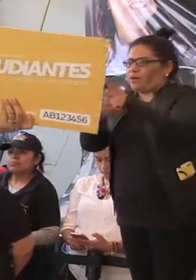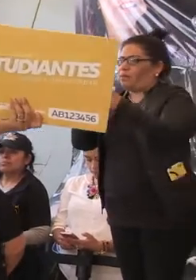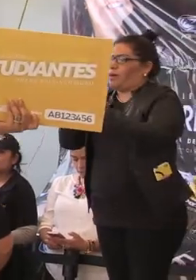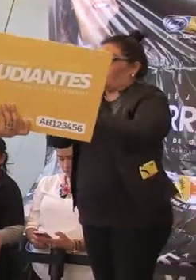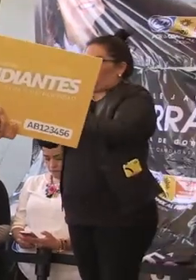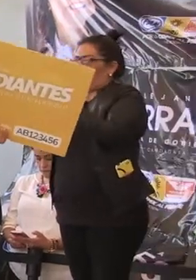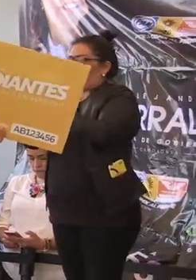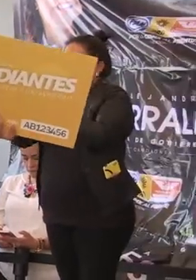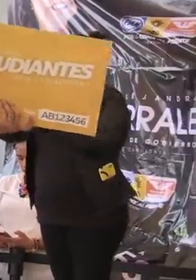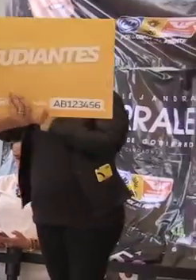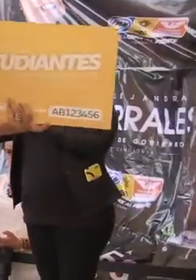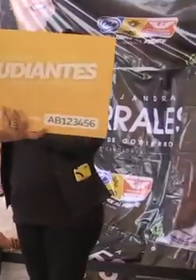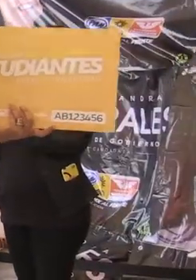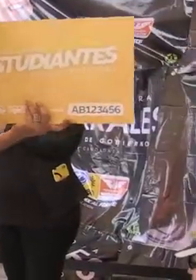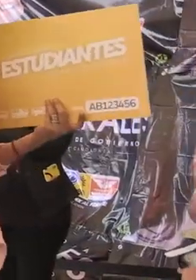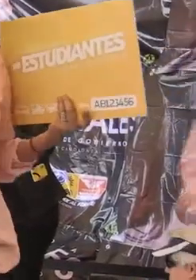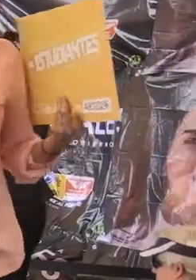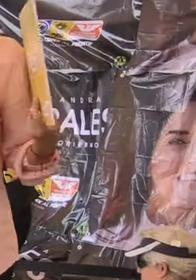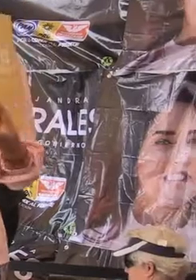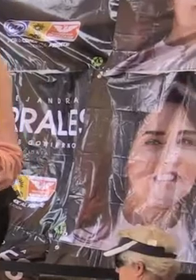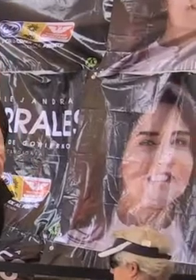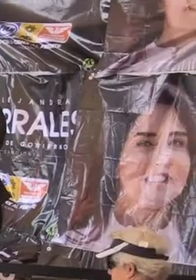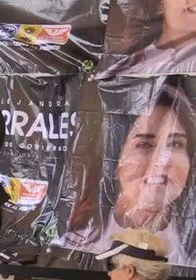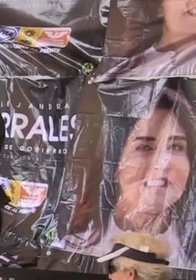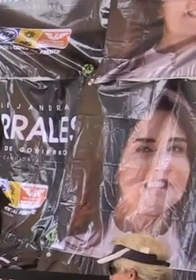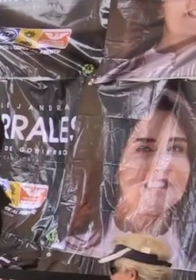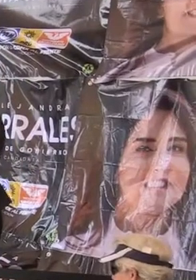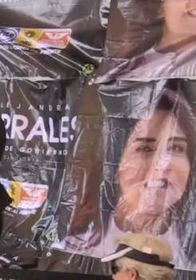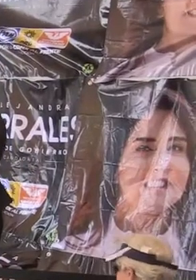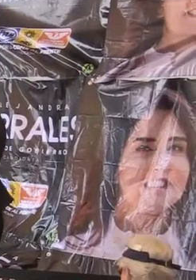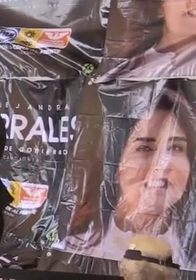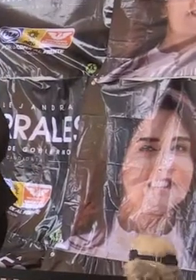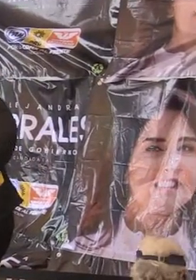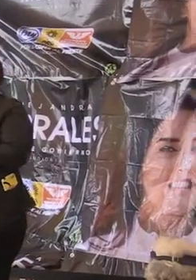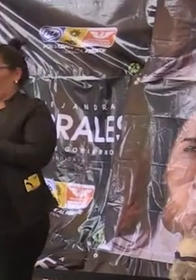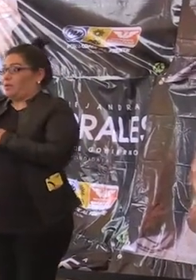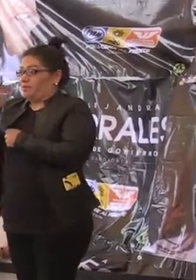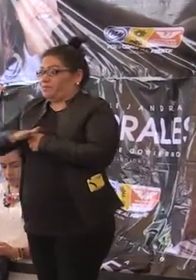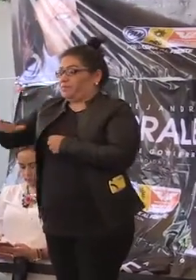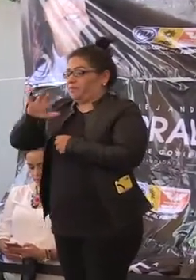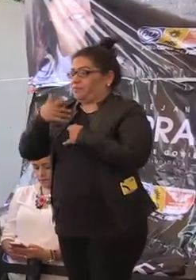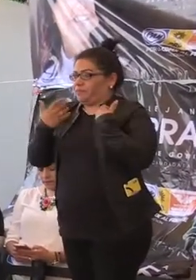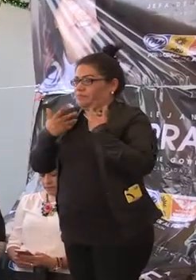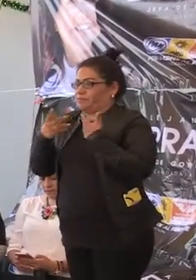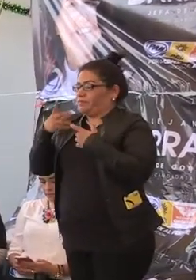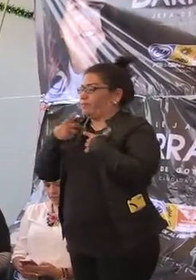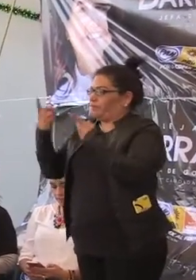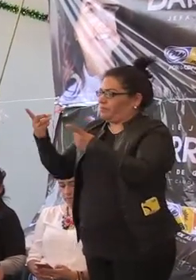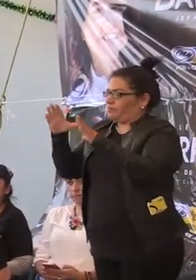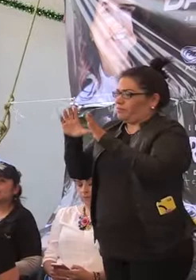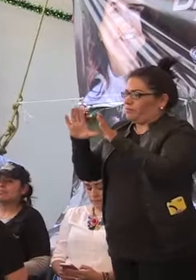la universidad? ¿Sí hay jóvenes aquí de prepa y universidad? Bueno, a esos jóvenes necesito que les demos